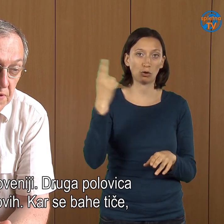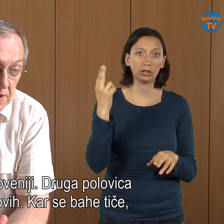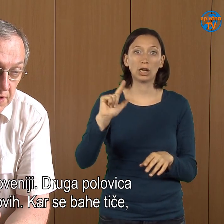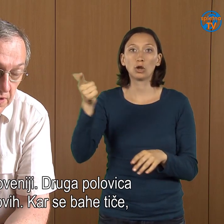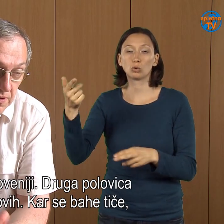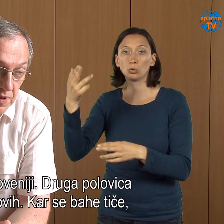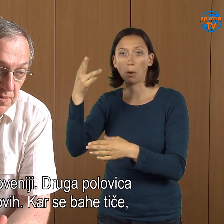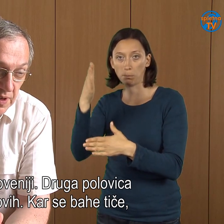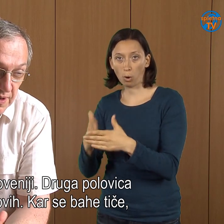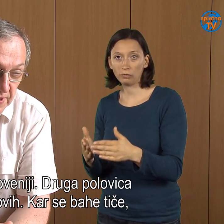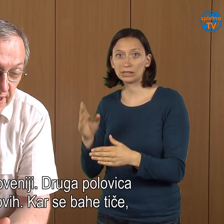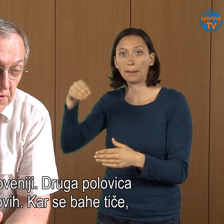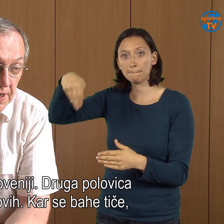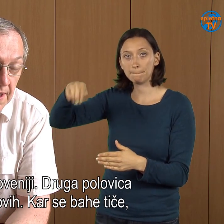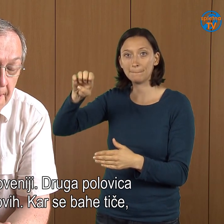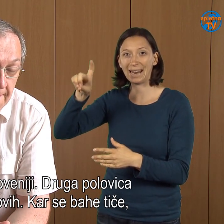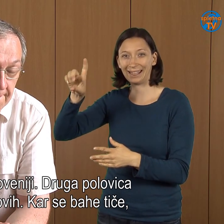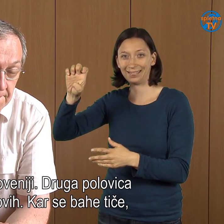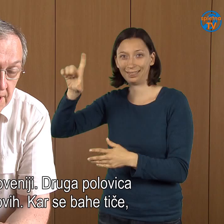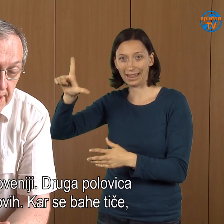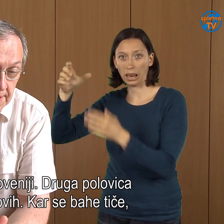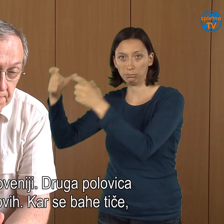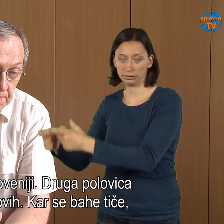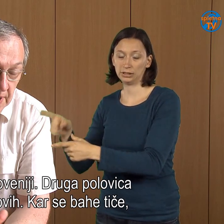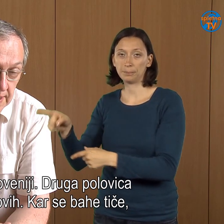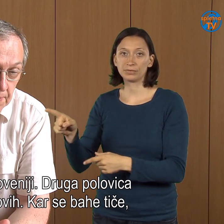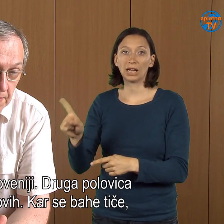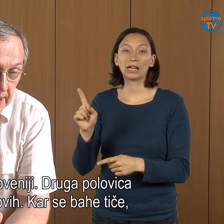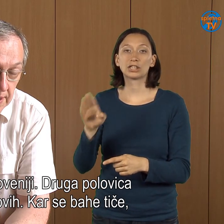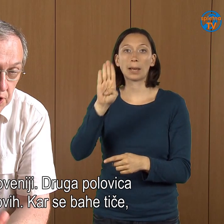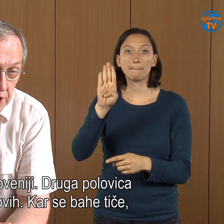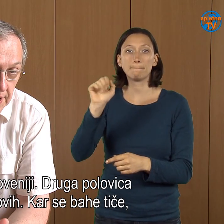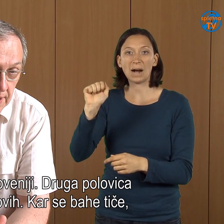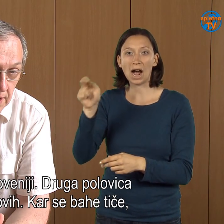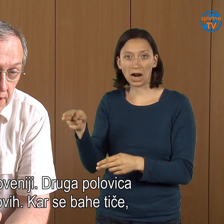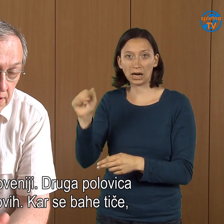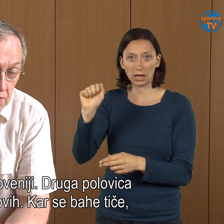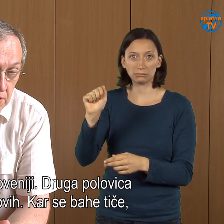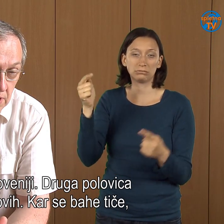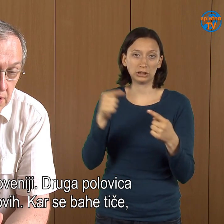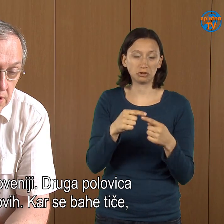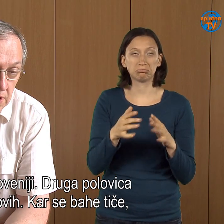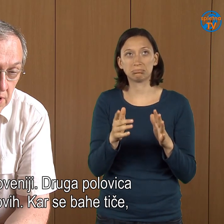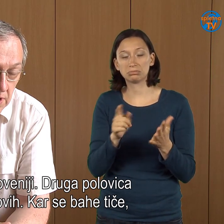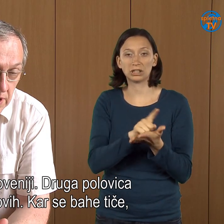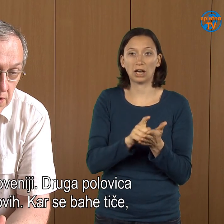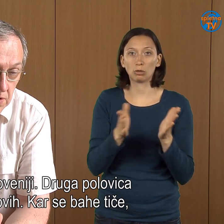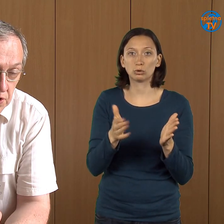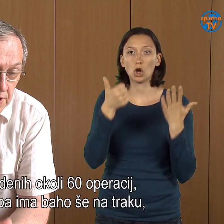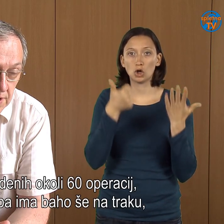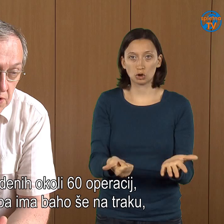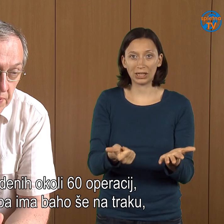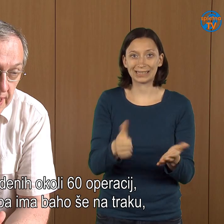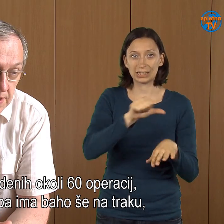druga polovica je Medelovih. Kar se pa bah tiče, jih je trenutno